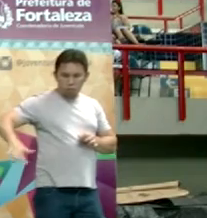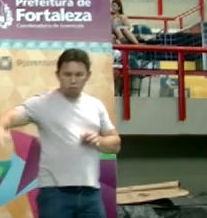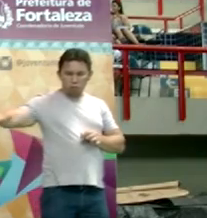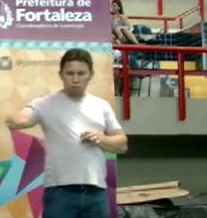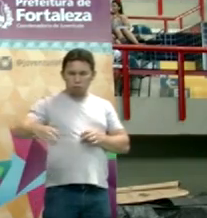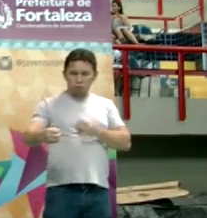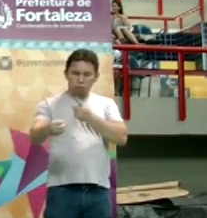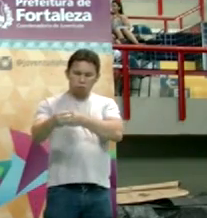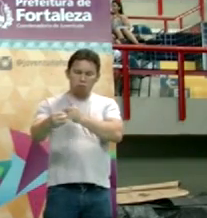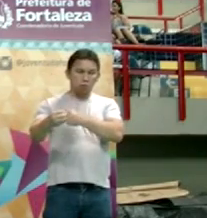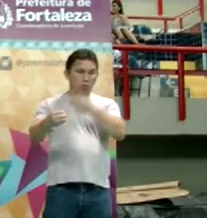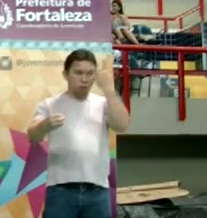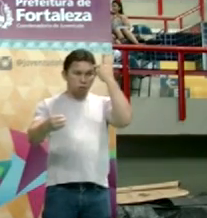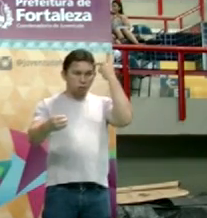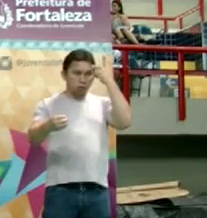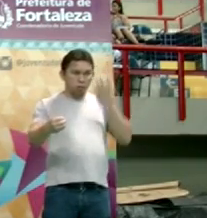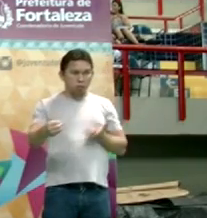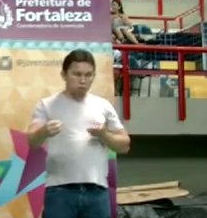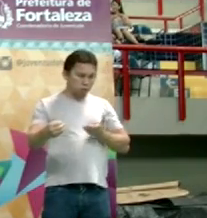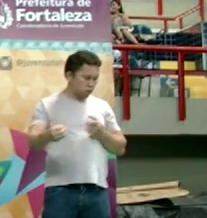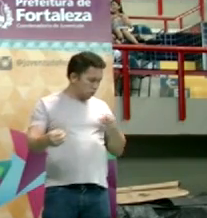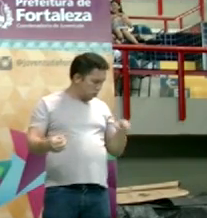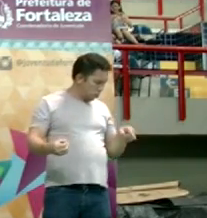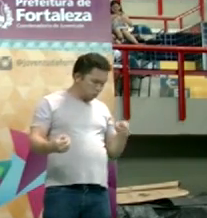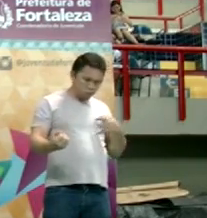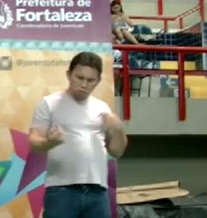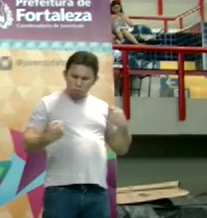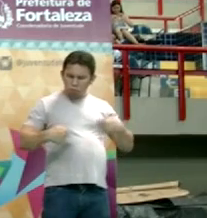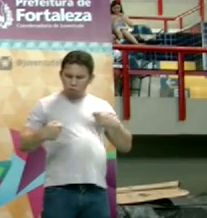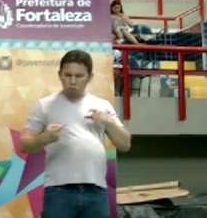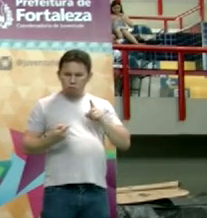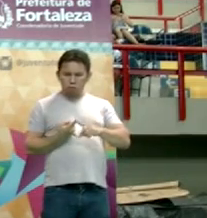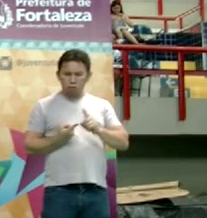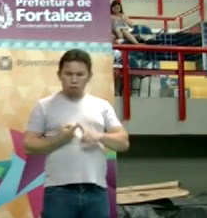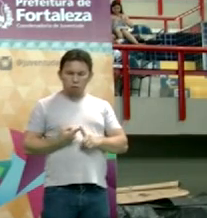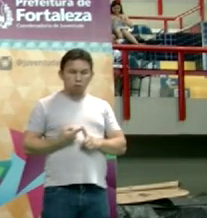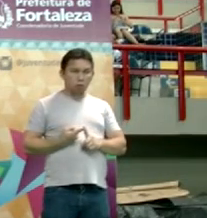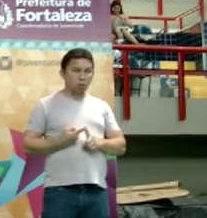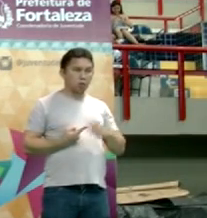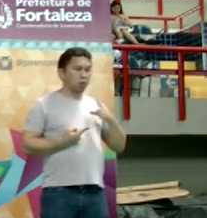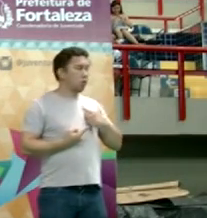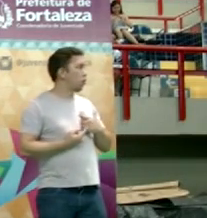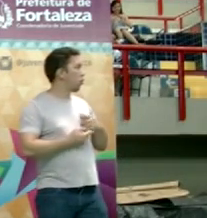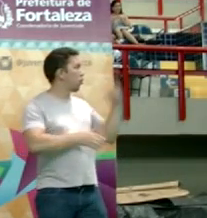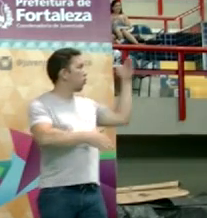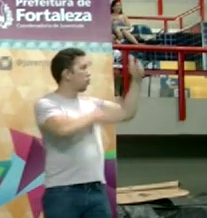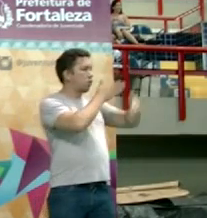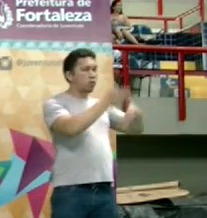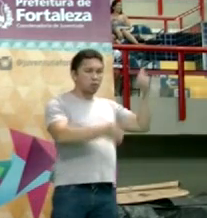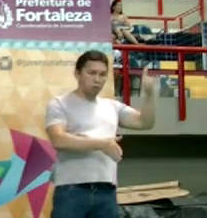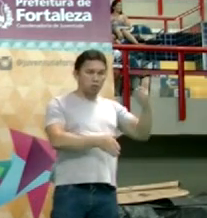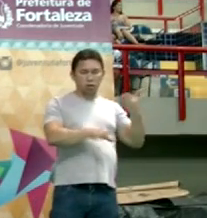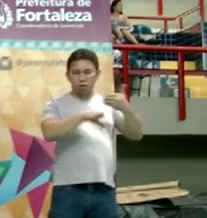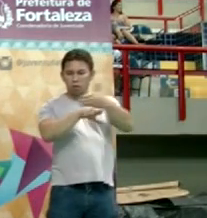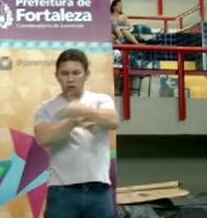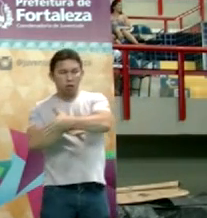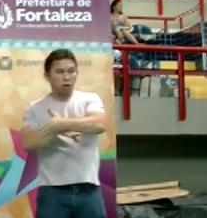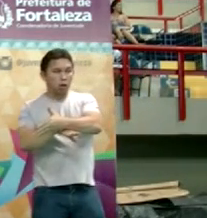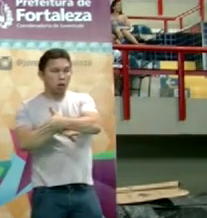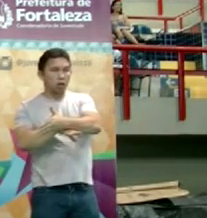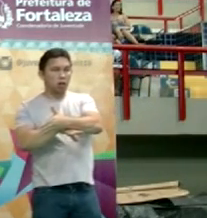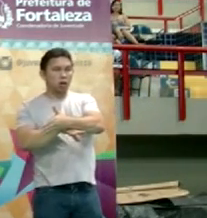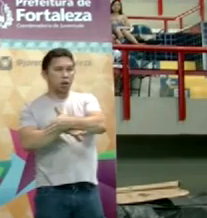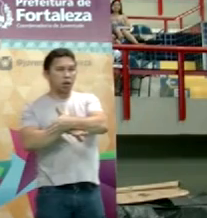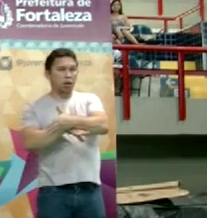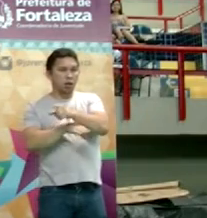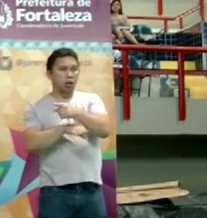está lá no interior de São Paulo, eu tenho que viabilizar tanto a chegada dos imigrantes, da mão de obra nas fazendas,